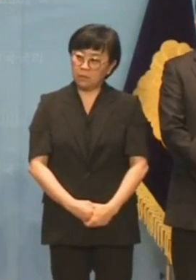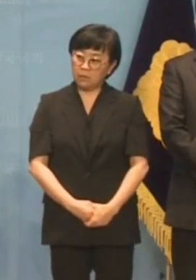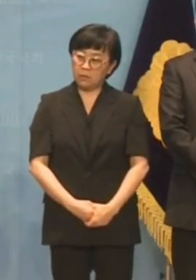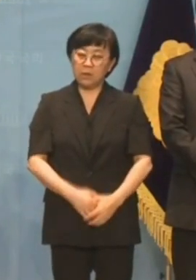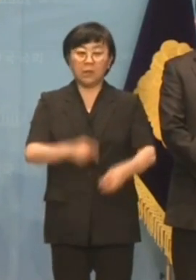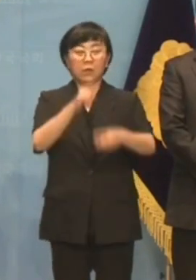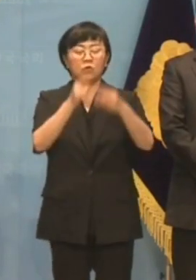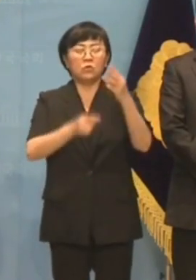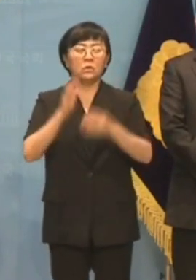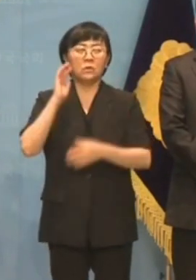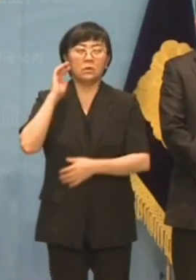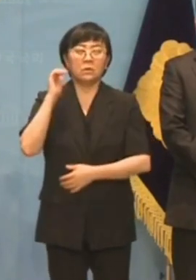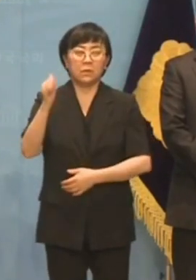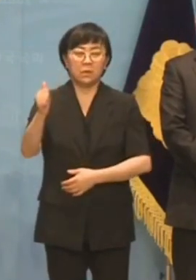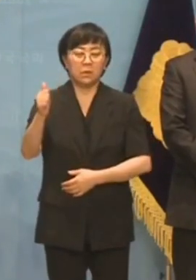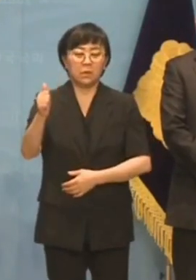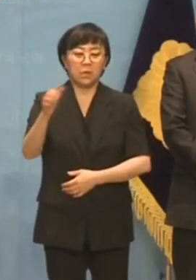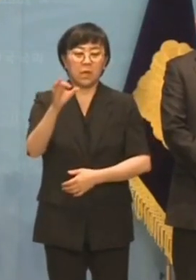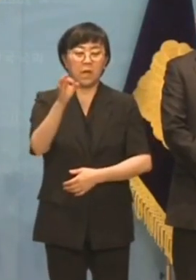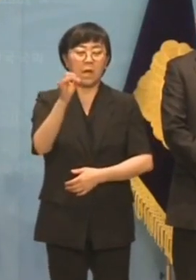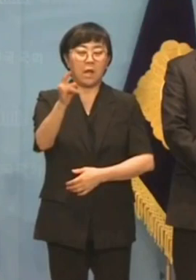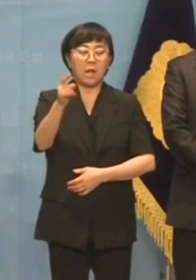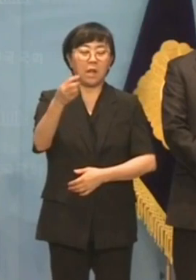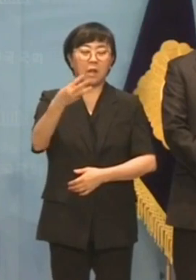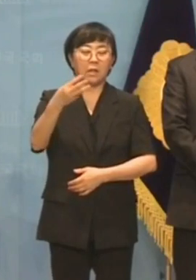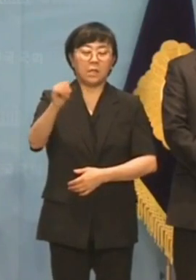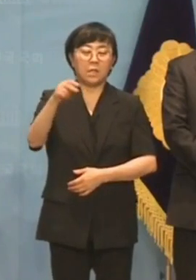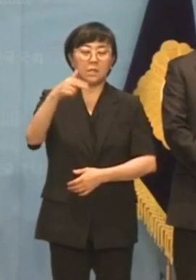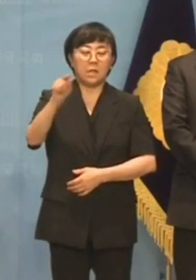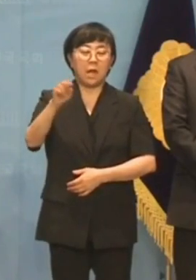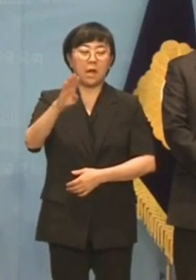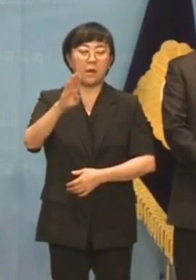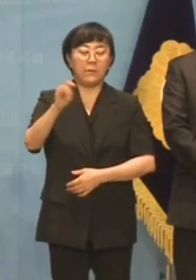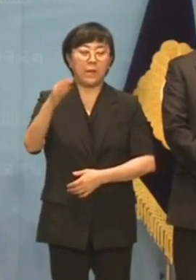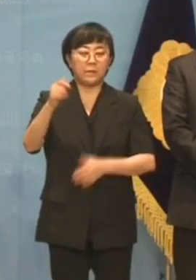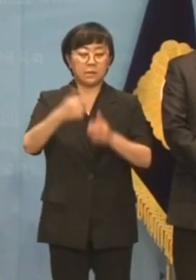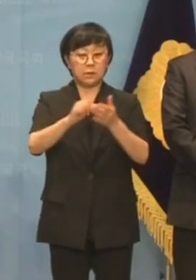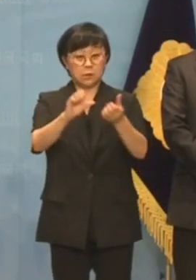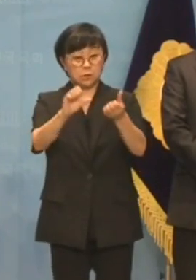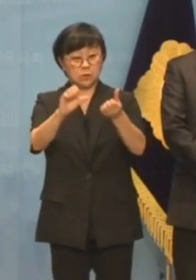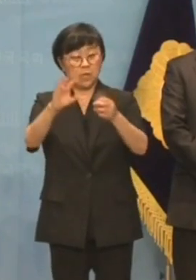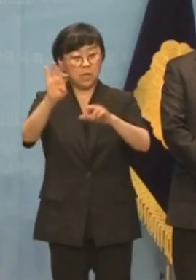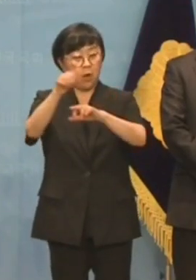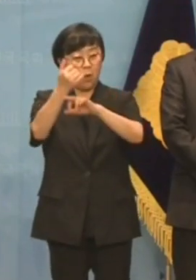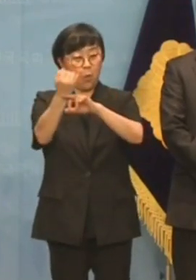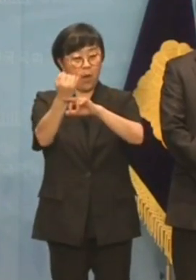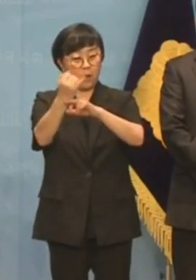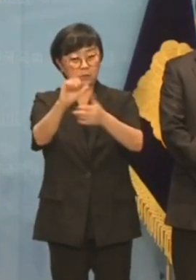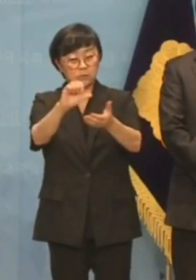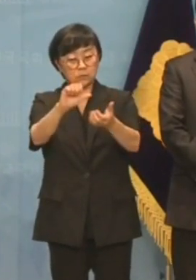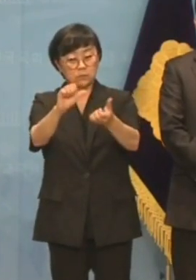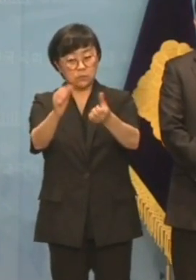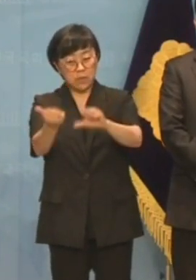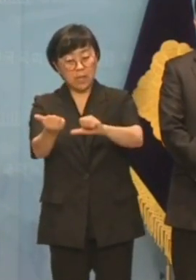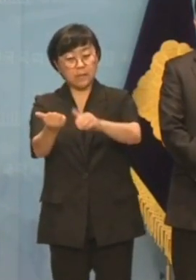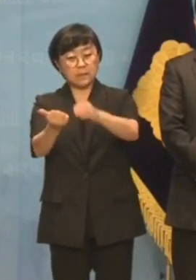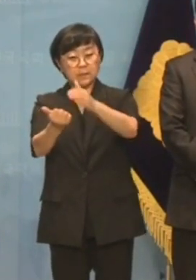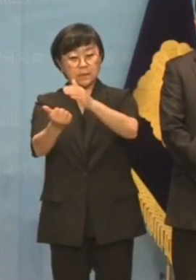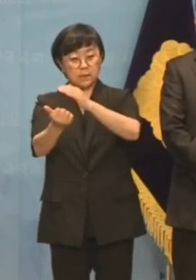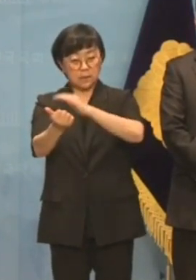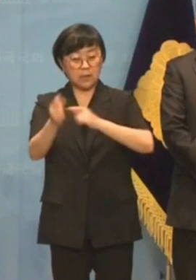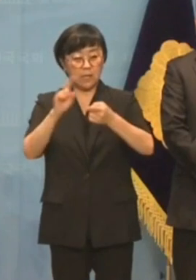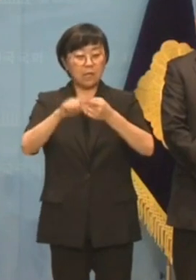윤석열 대통령이 엘리자베스 여왕 서거 시 외교 결례를 범했고